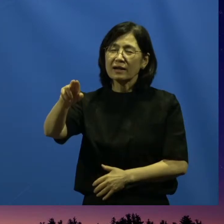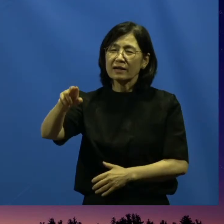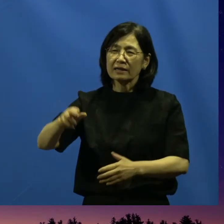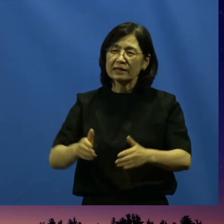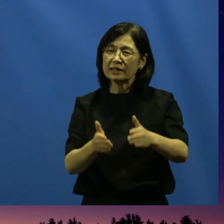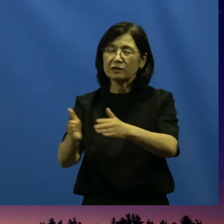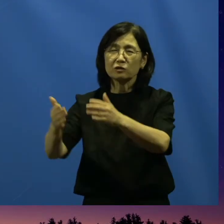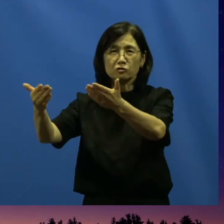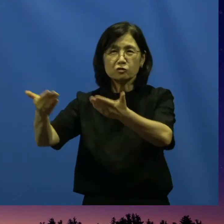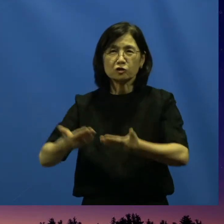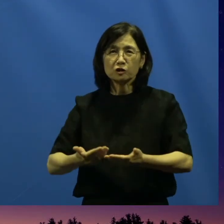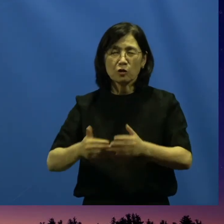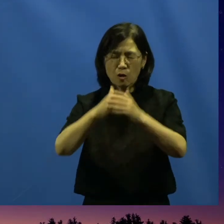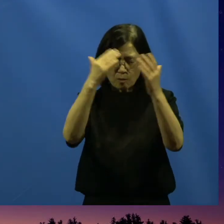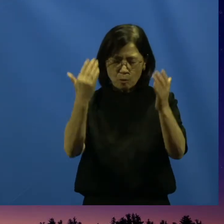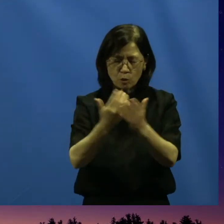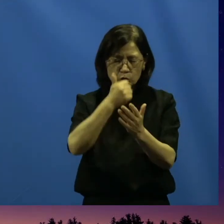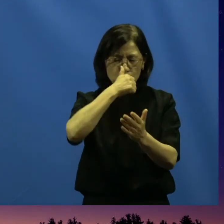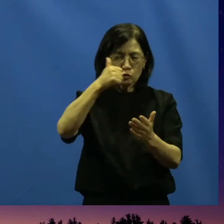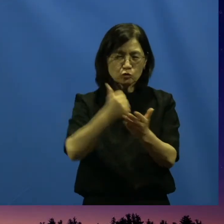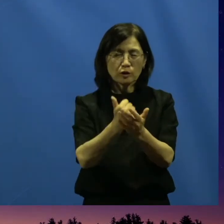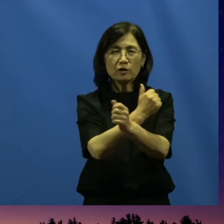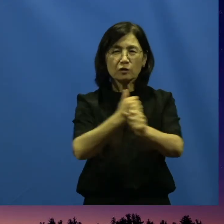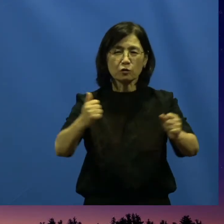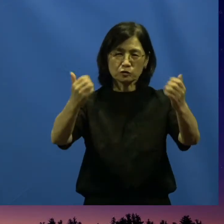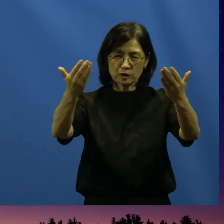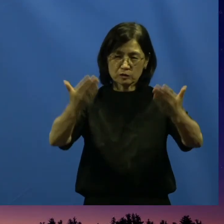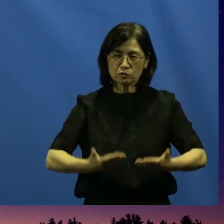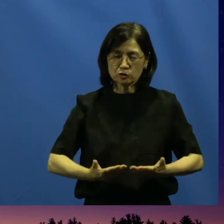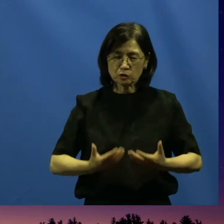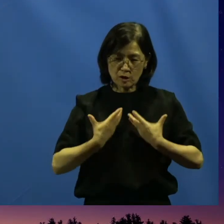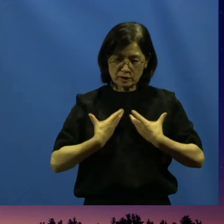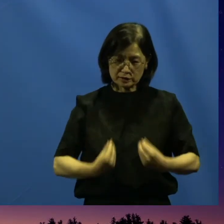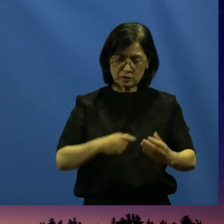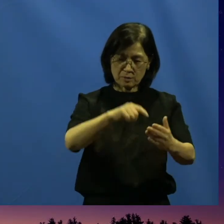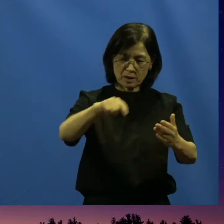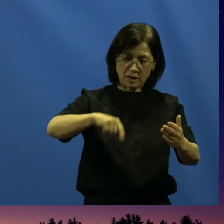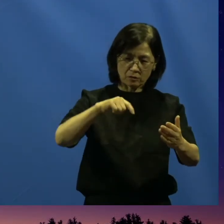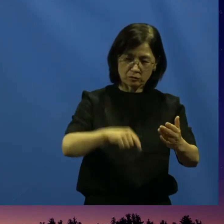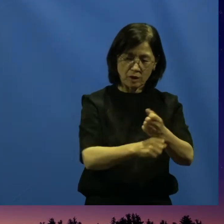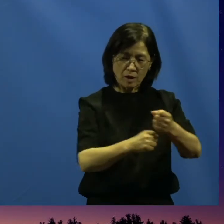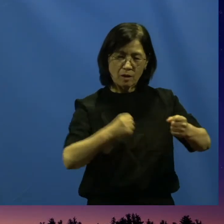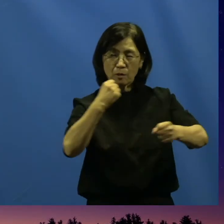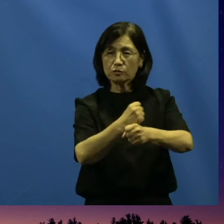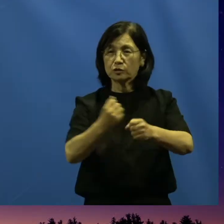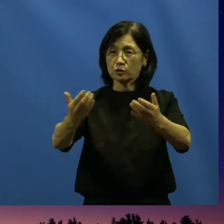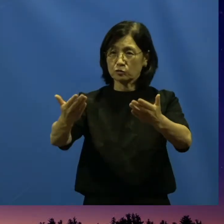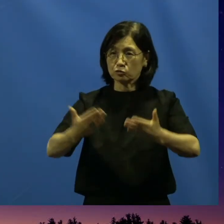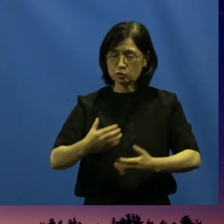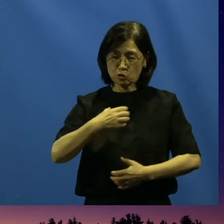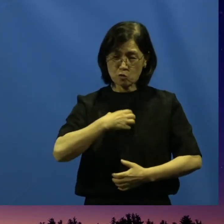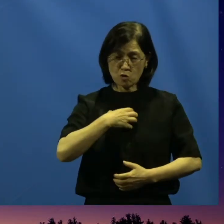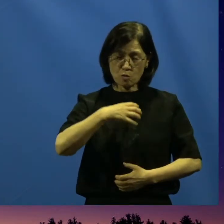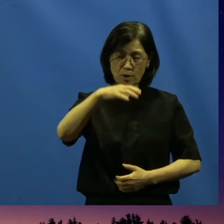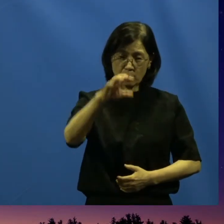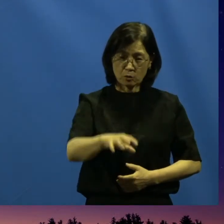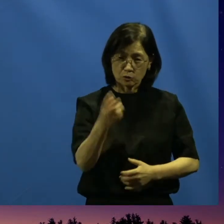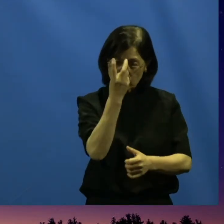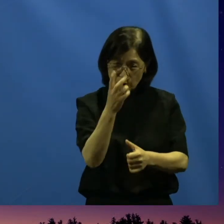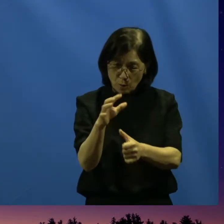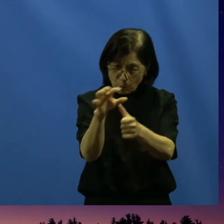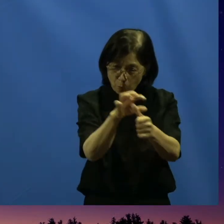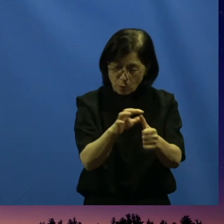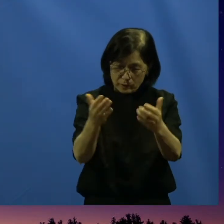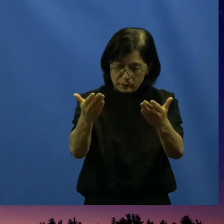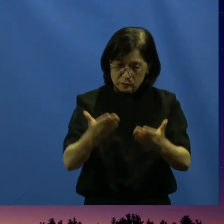죄를 용서하시고 우리의 절망에서 우리를 일으켜주시고 우리의 위험한 곳에서 우리를 보호해 주시고 우리의 모든